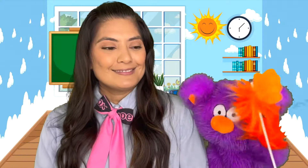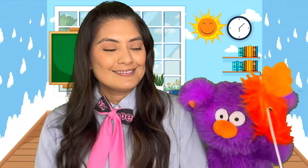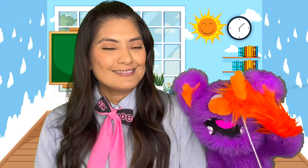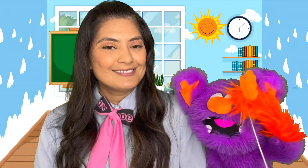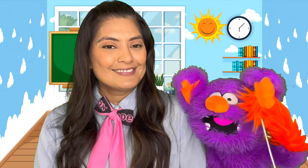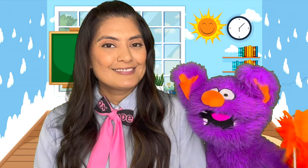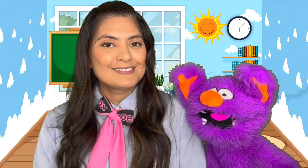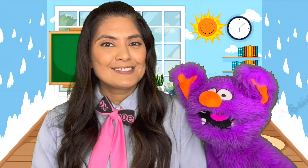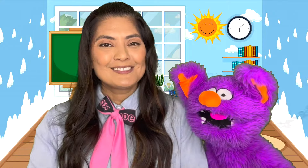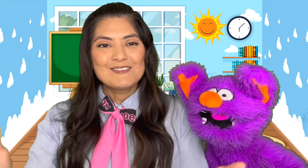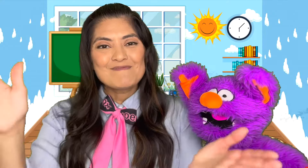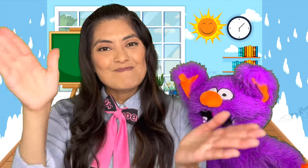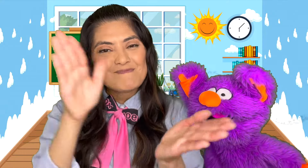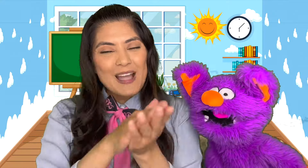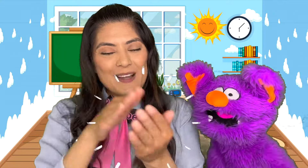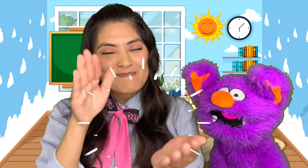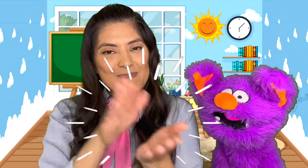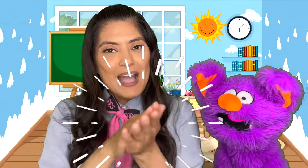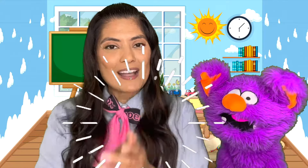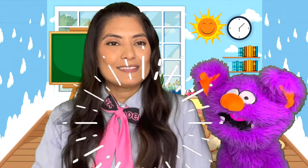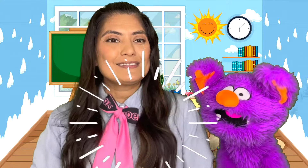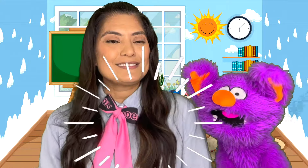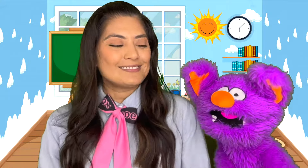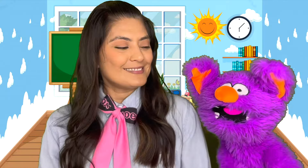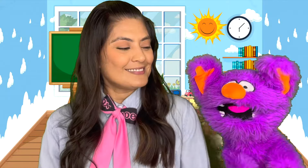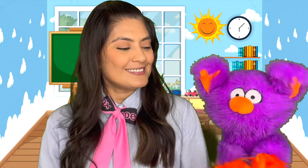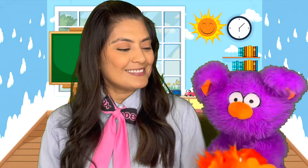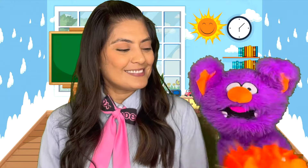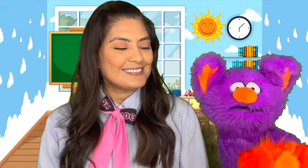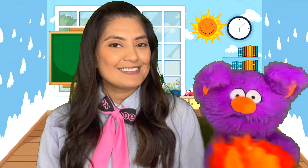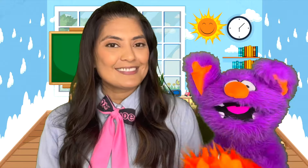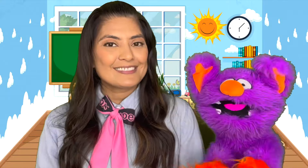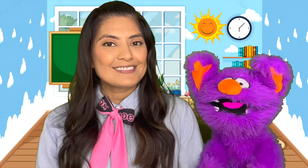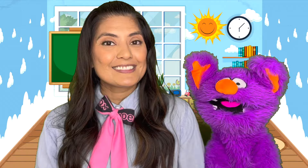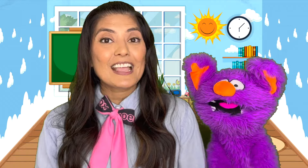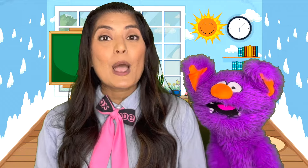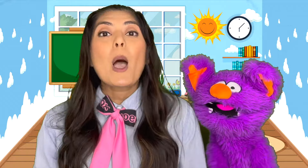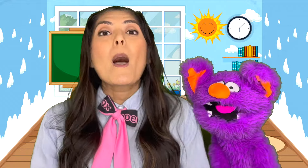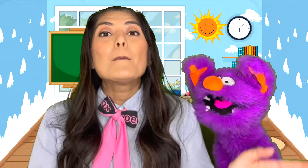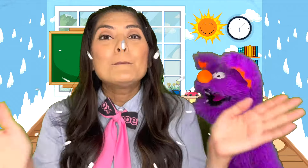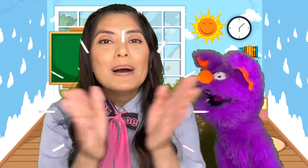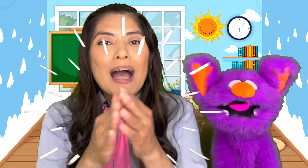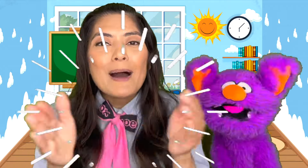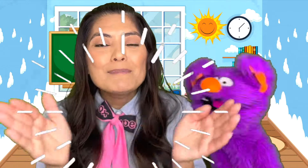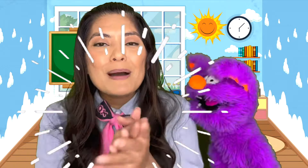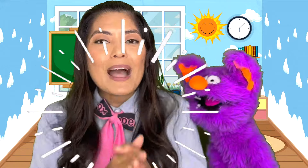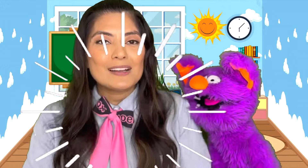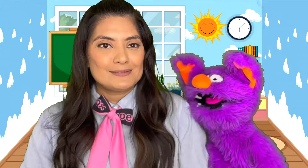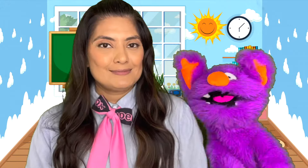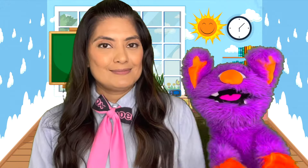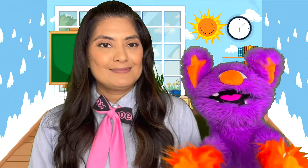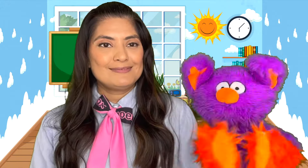Papá. Papá. Papá. Papá.